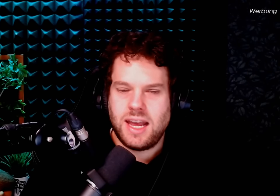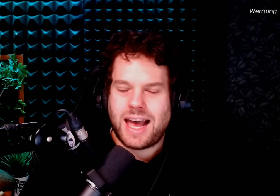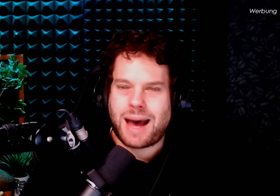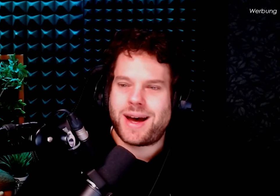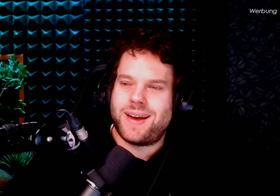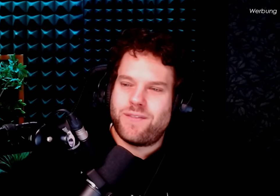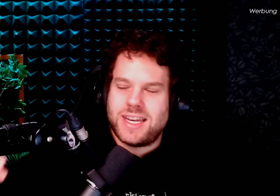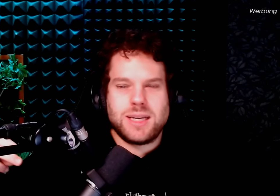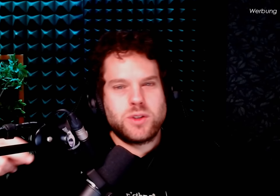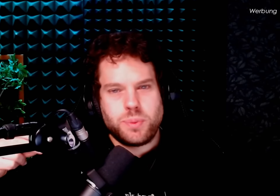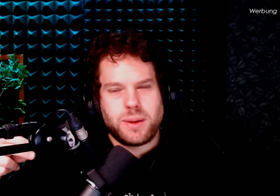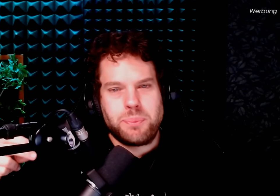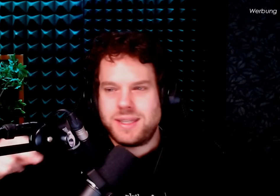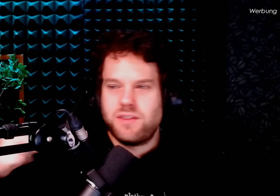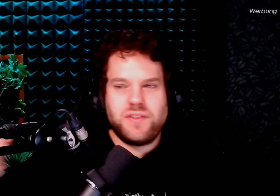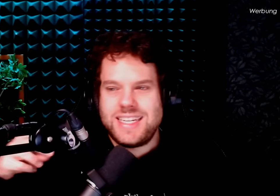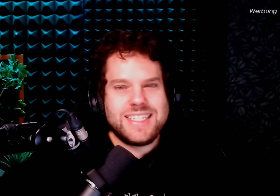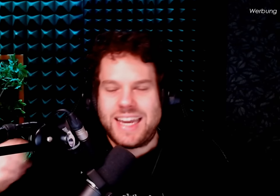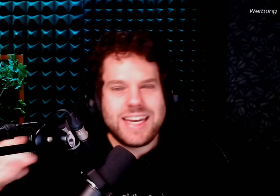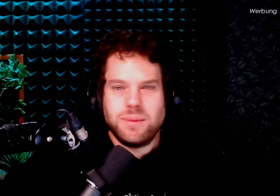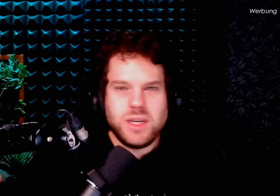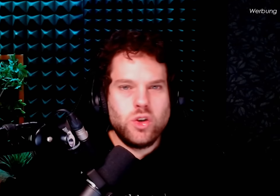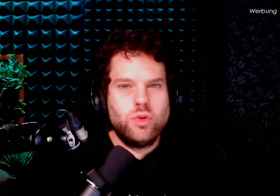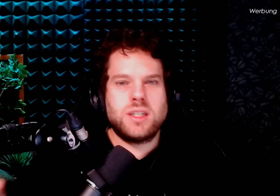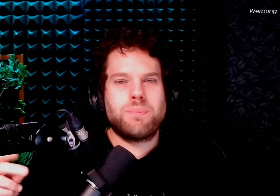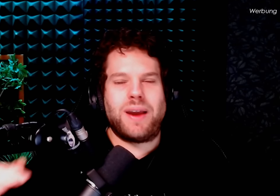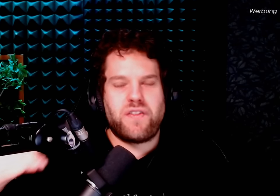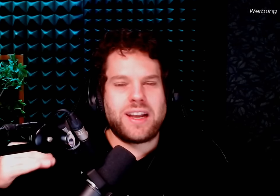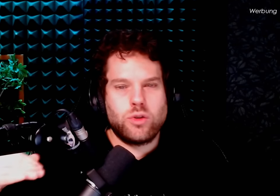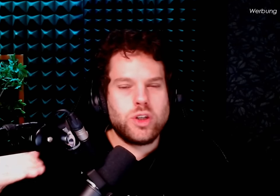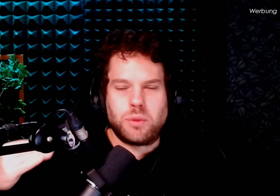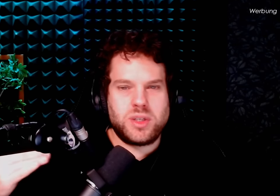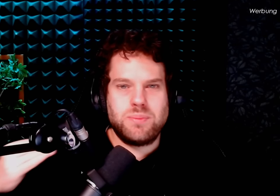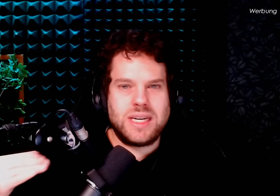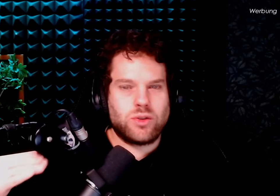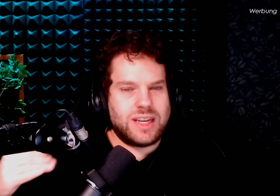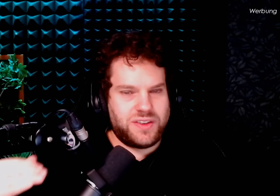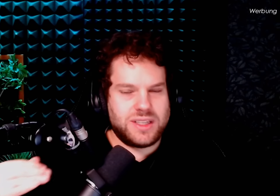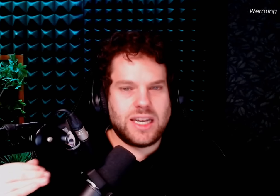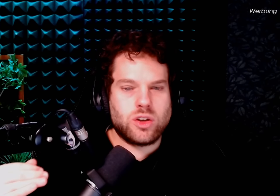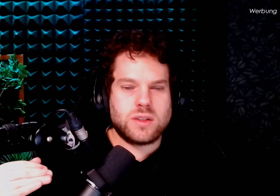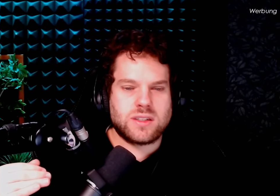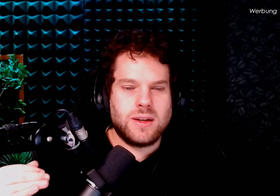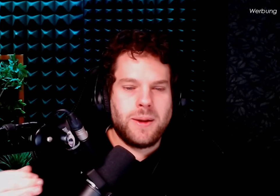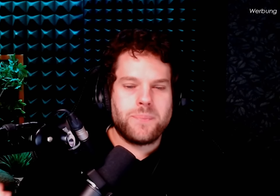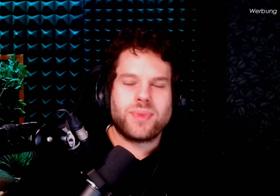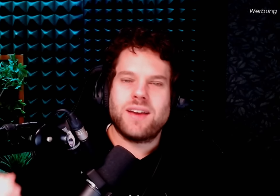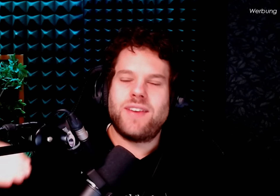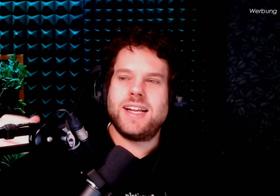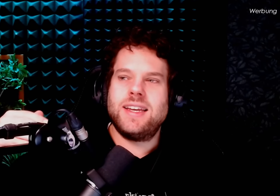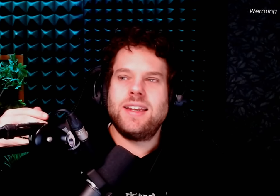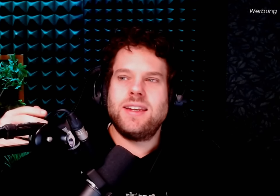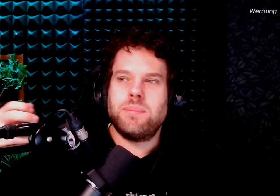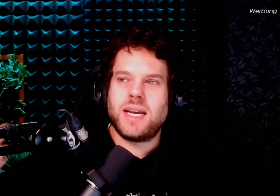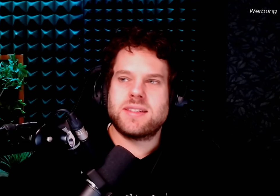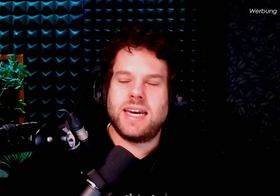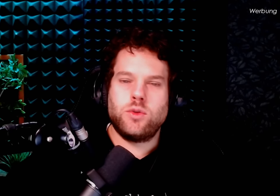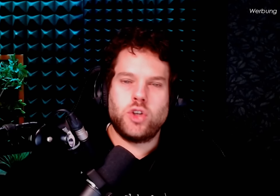Aber wenn ich im Supermarkt bin, dann will ich jede Minute perfekt durchoptimieren und effizient nutzen, weil je mehr Zeit du